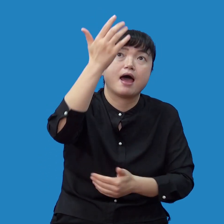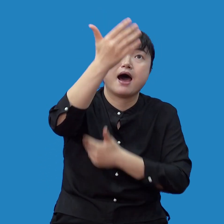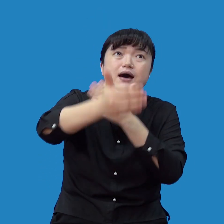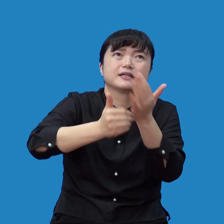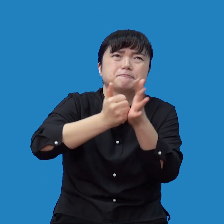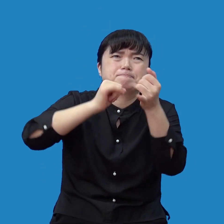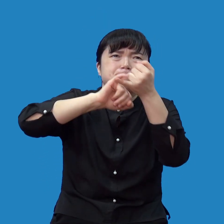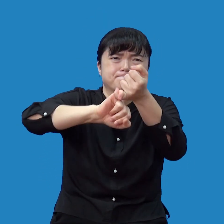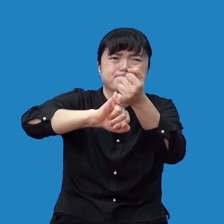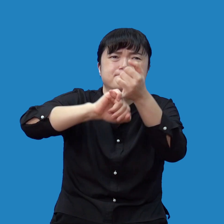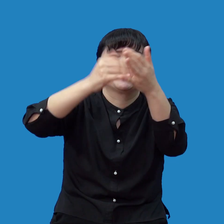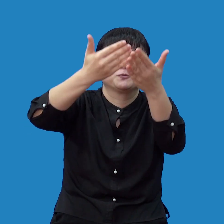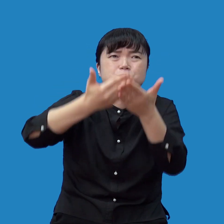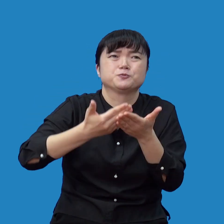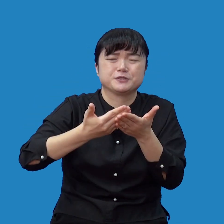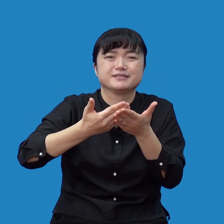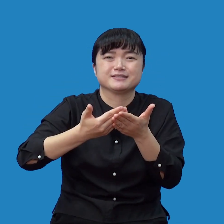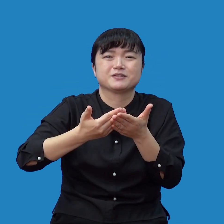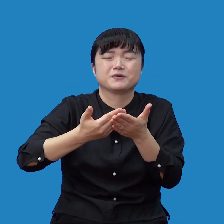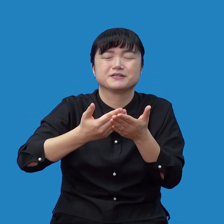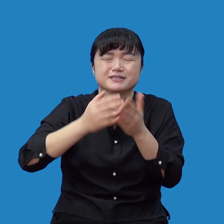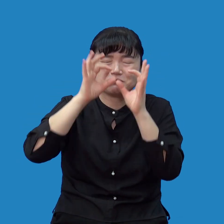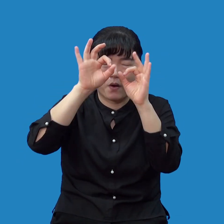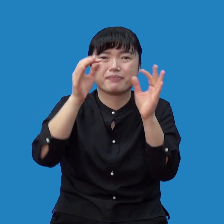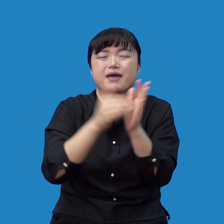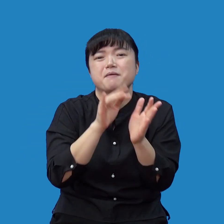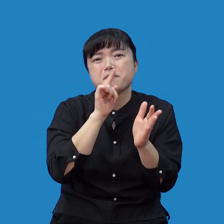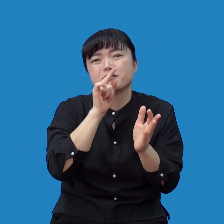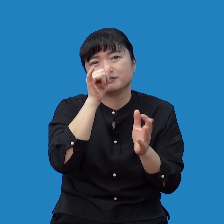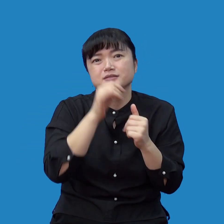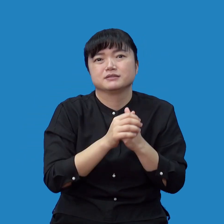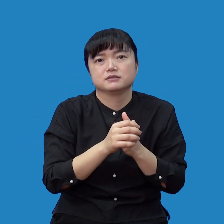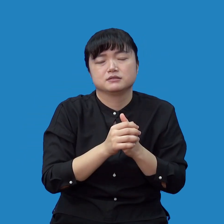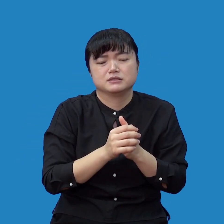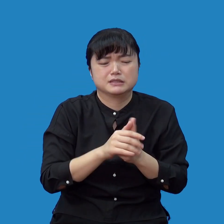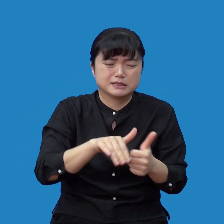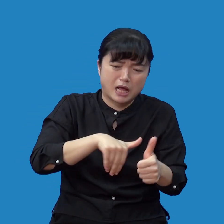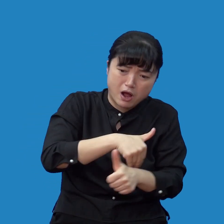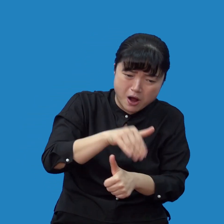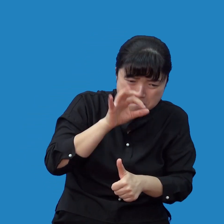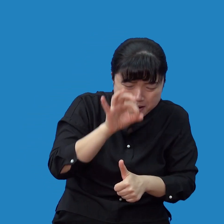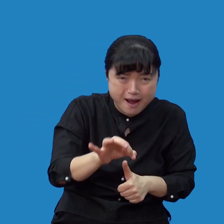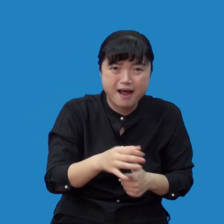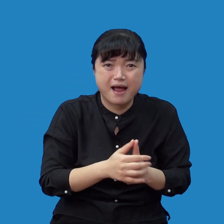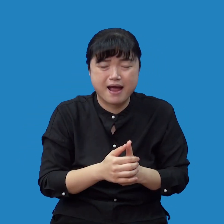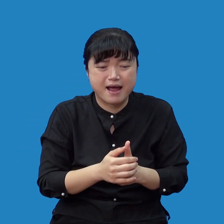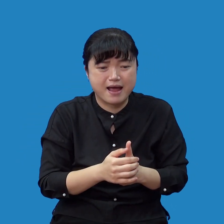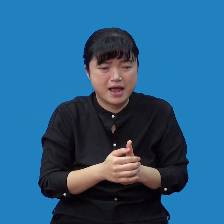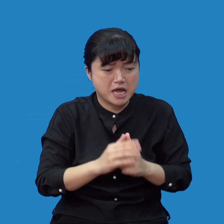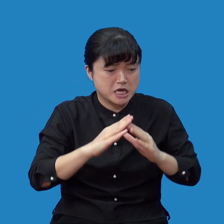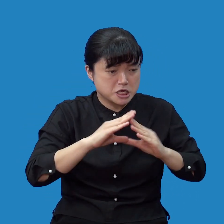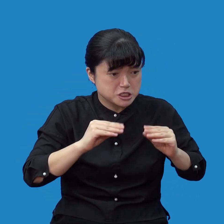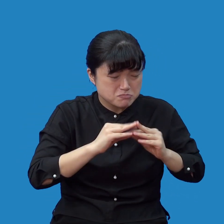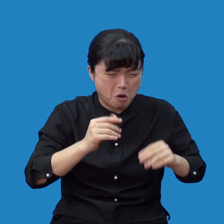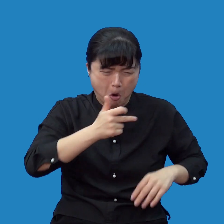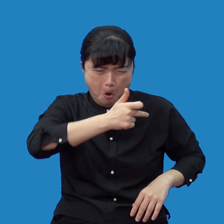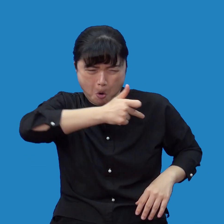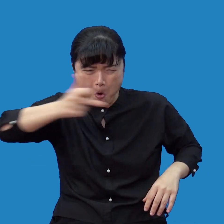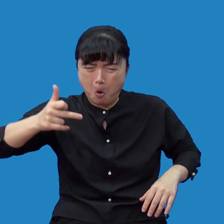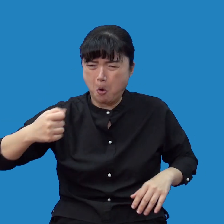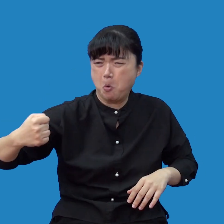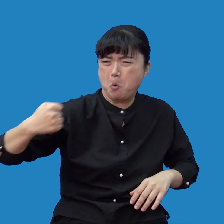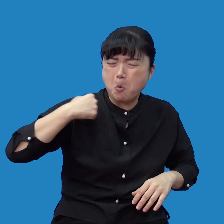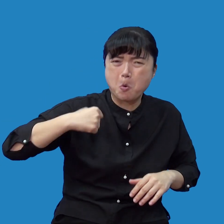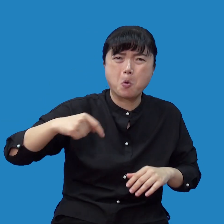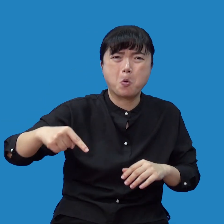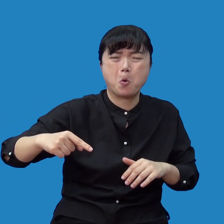그 나라를 내다봤다는 것입니다. 그냥 현실적으로 보면 이집트가 굉장히 크게 보입니다. 세계 최고의 부와